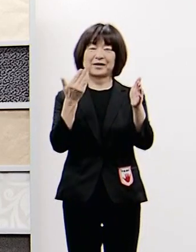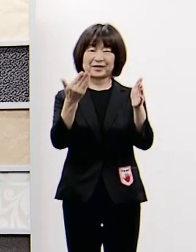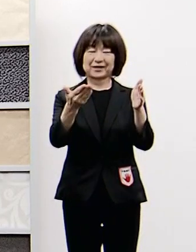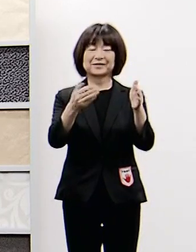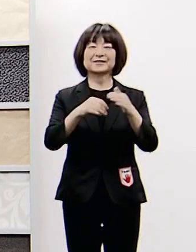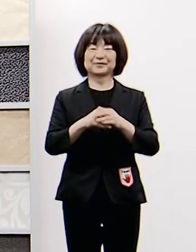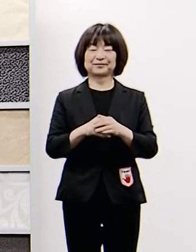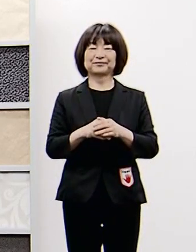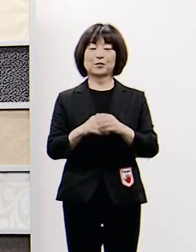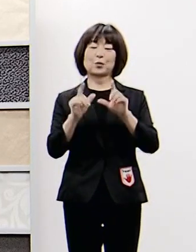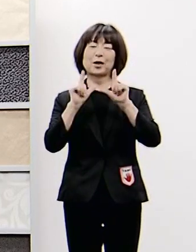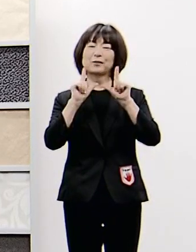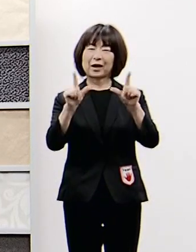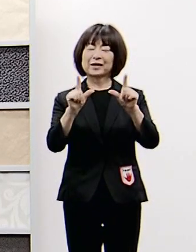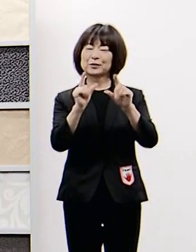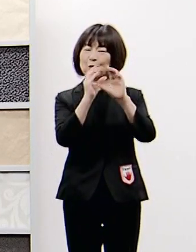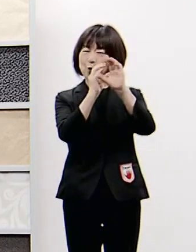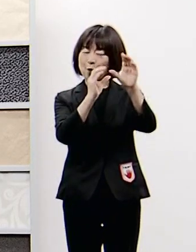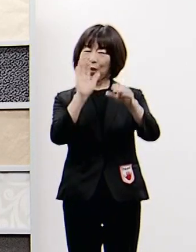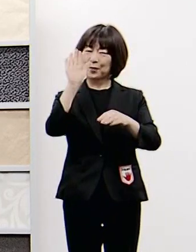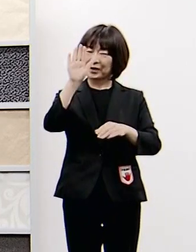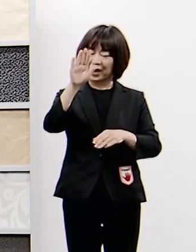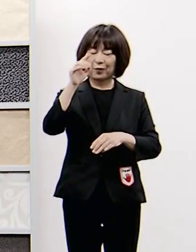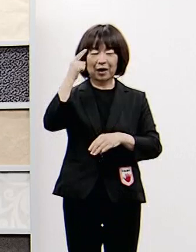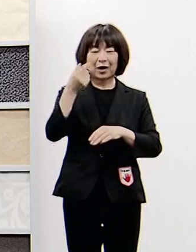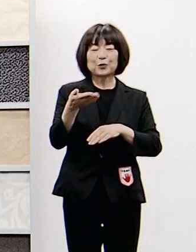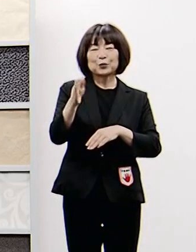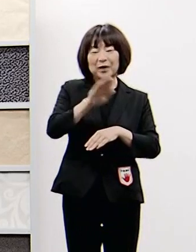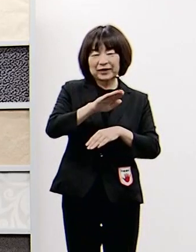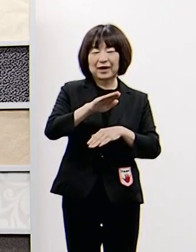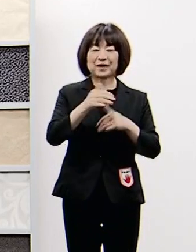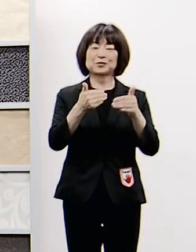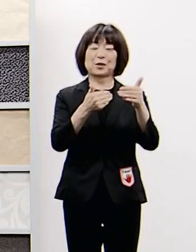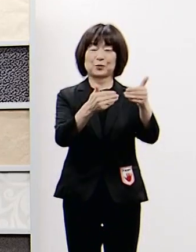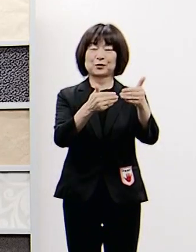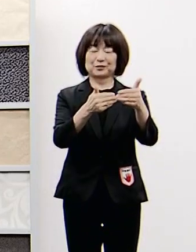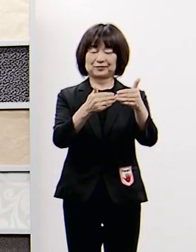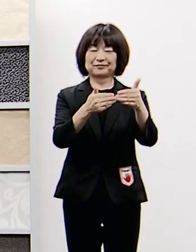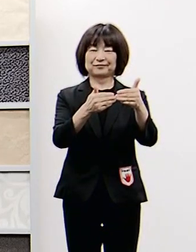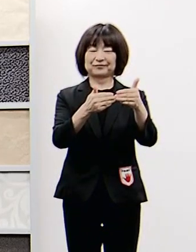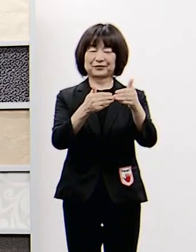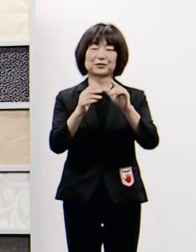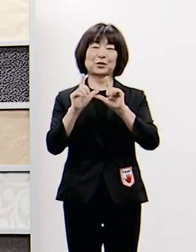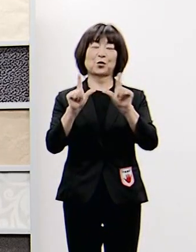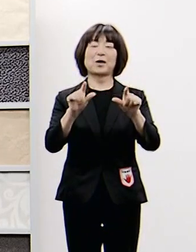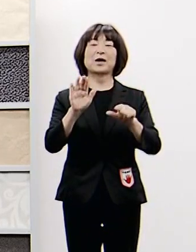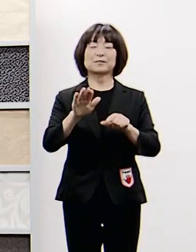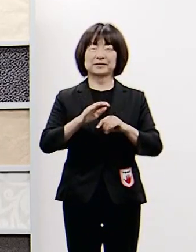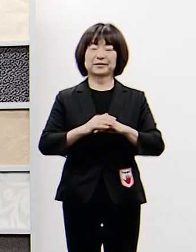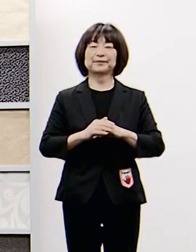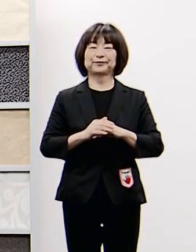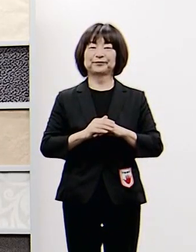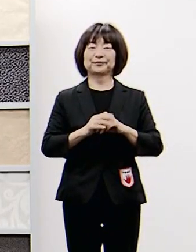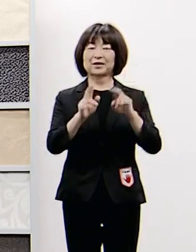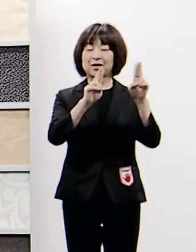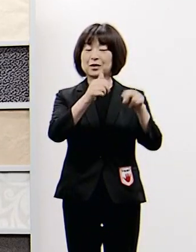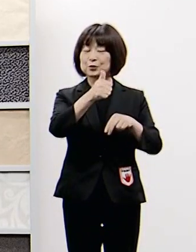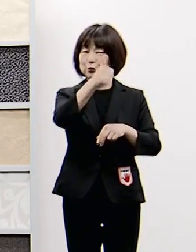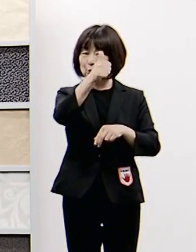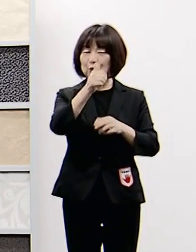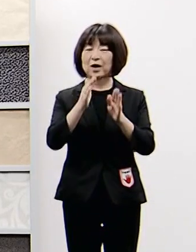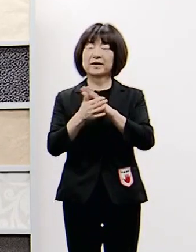取り組むということなんですがこれをですね象徴するような形で知事と富士急の社長とかですね一緒に